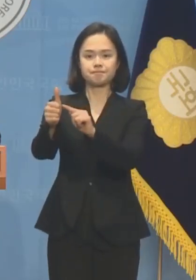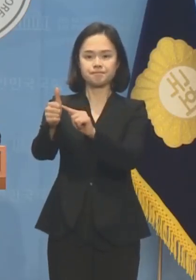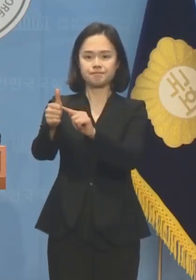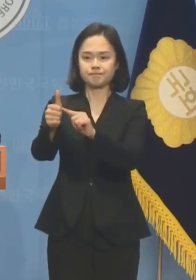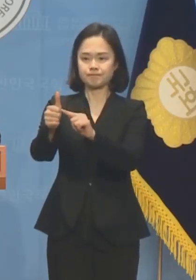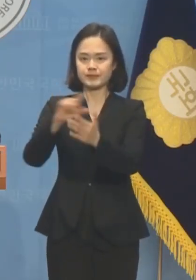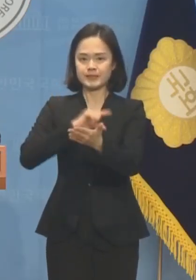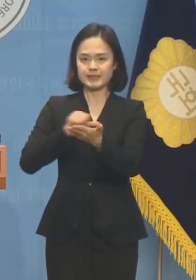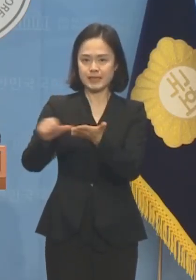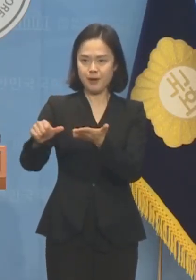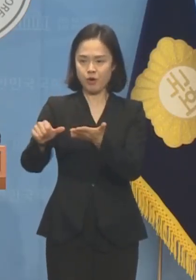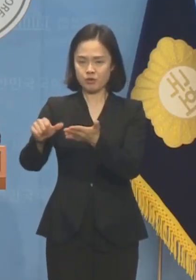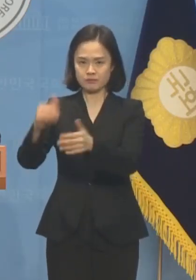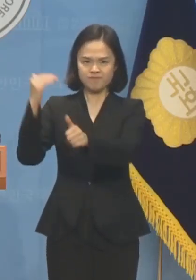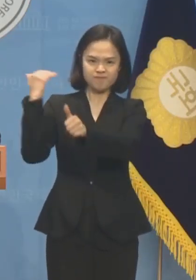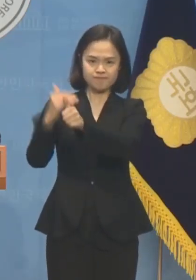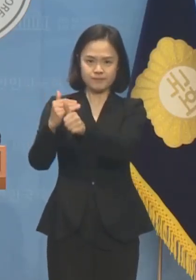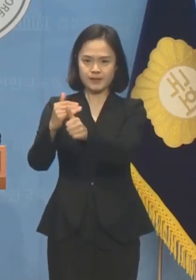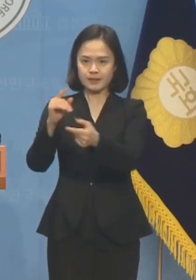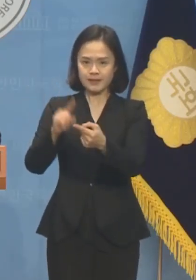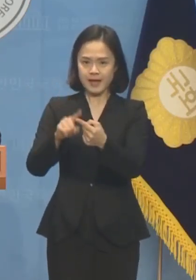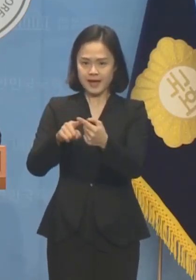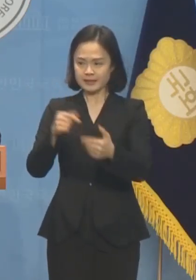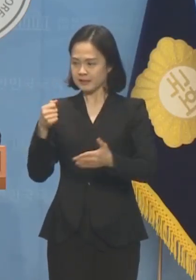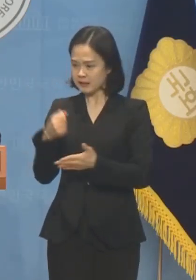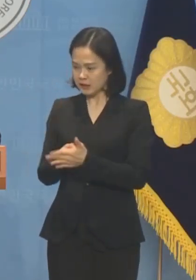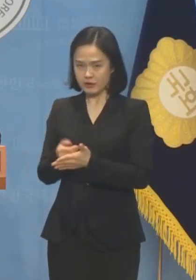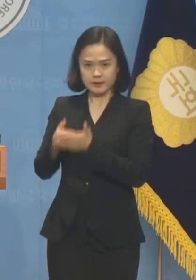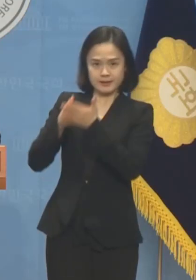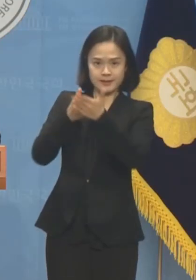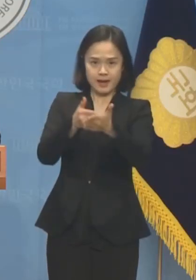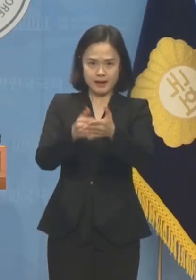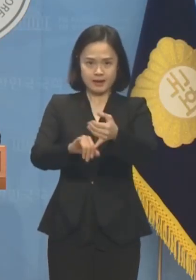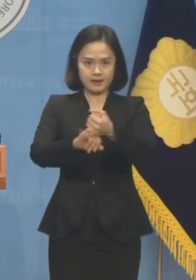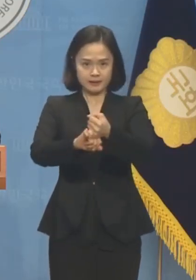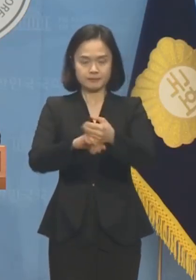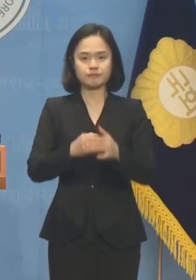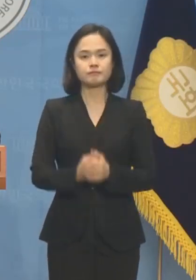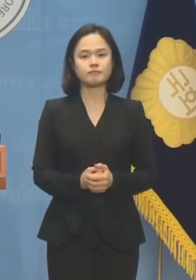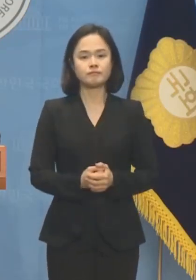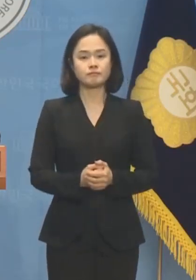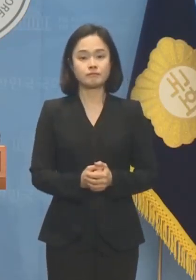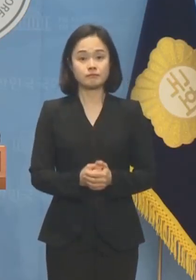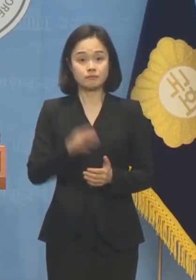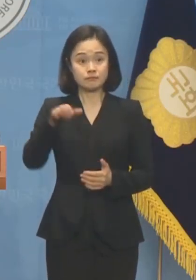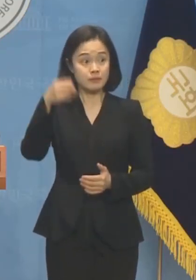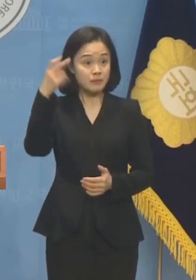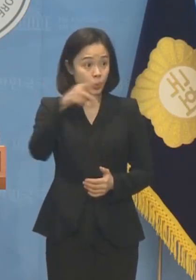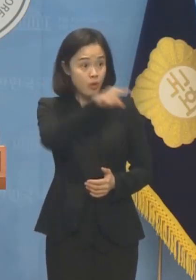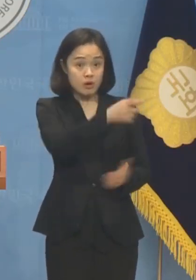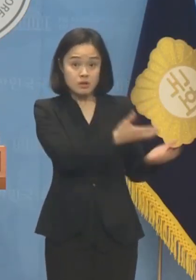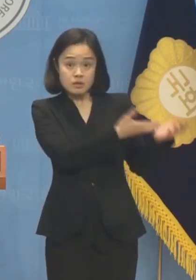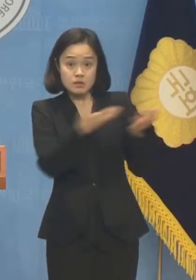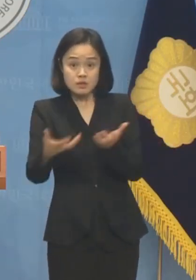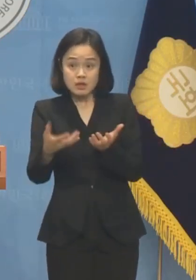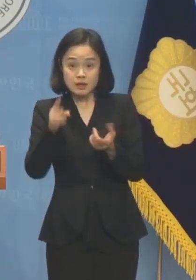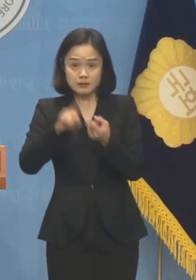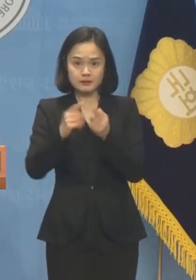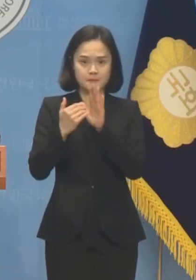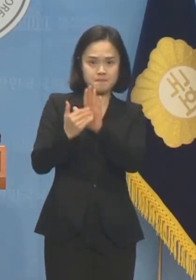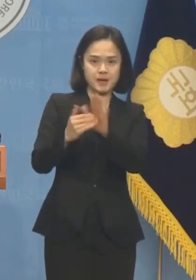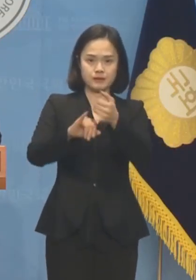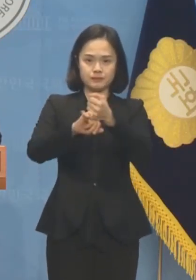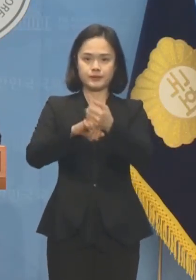촉구 결의안을 제출할 것입니다. 앞으로 누구도 독재의 망령을 끌어들이지 못하게 할 것입니다.